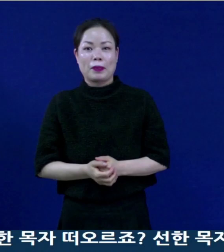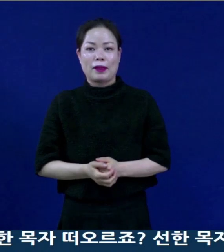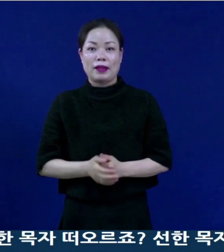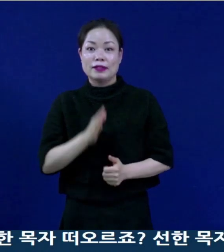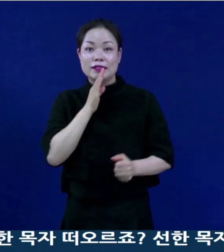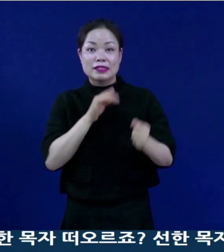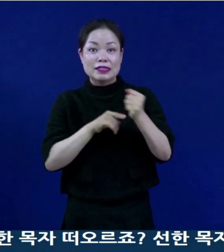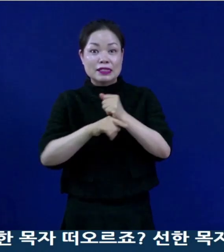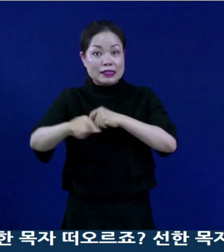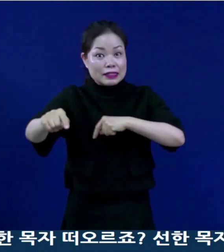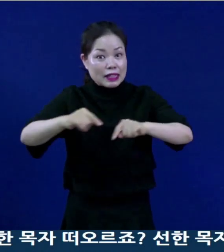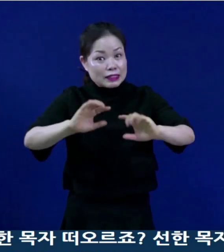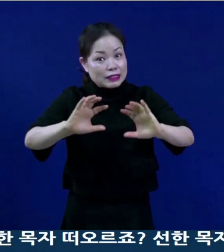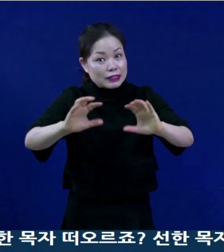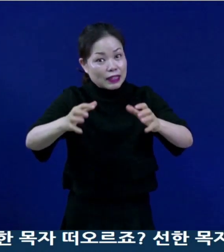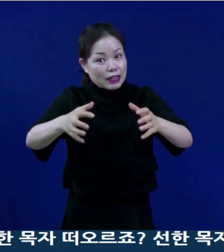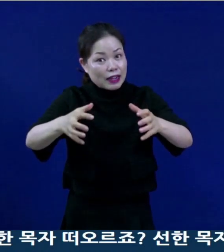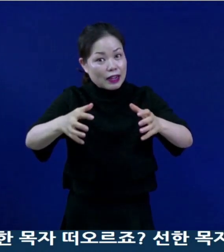진리로 다스리는 나라.